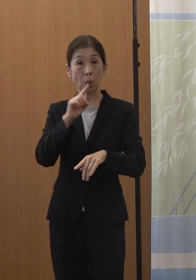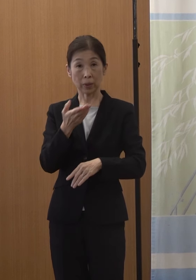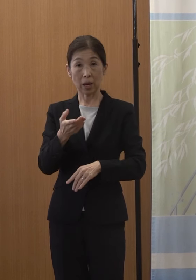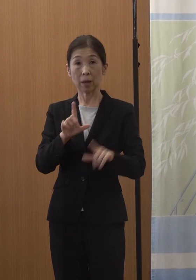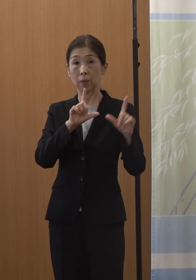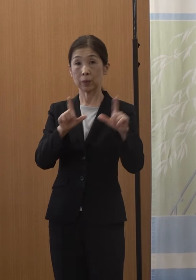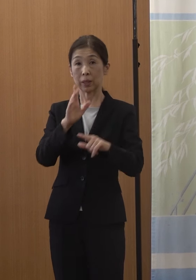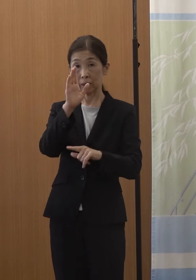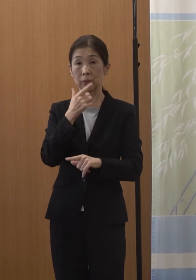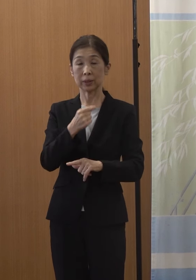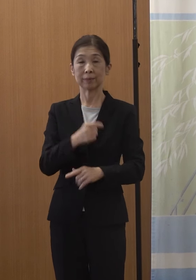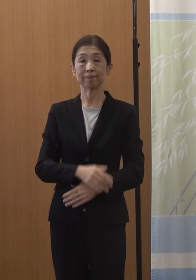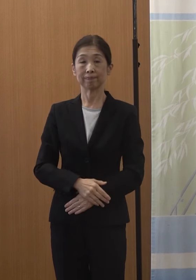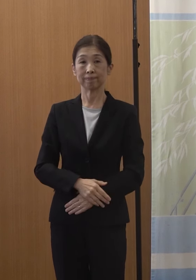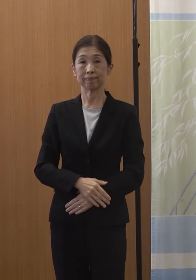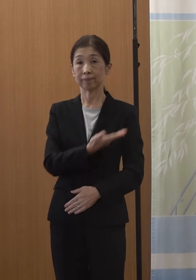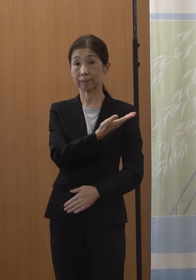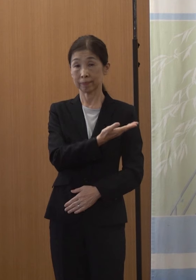ください。